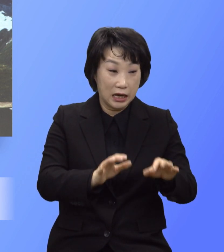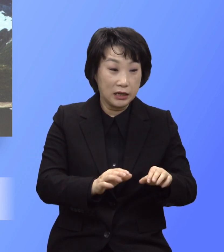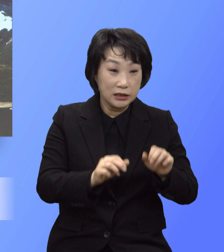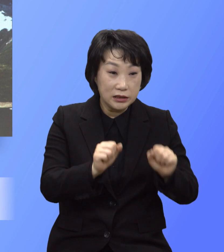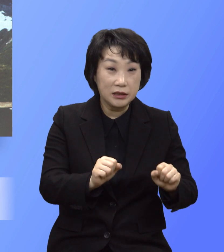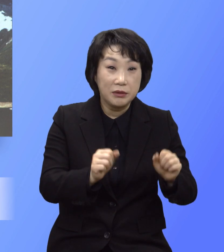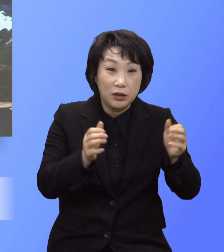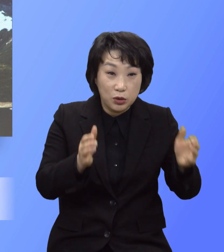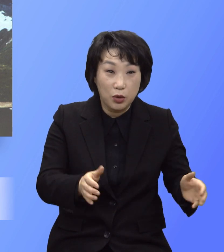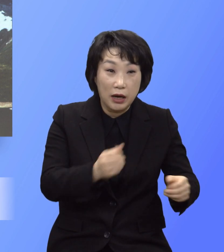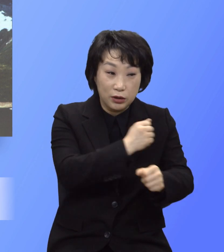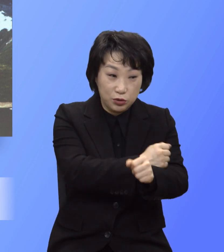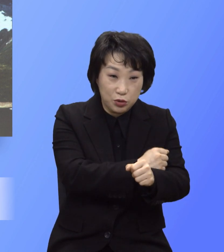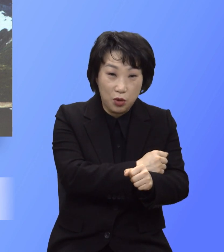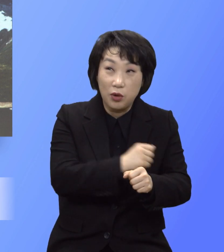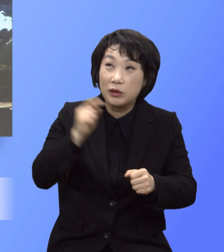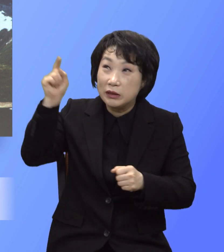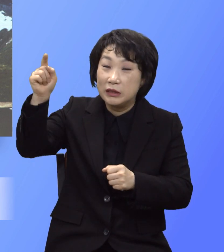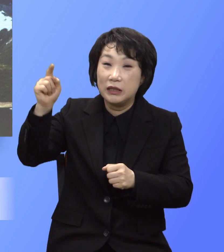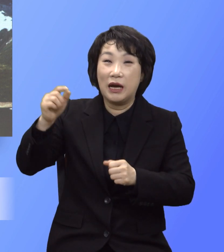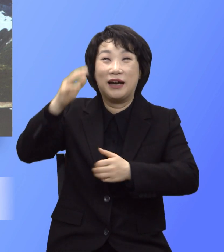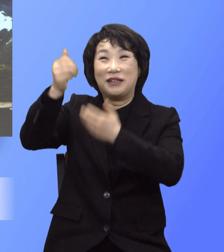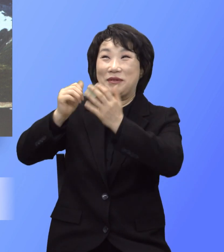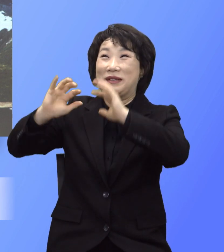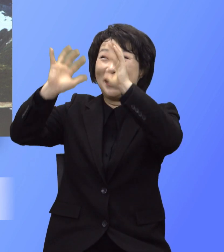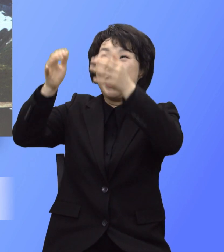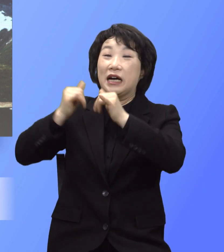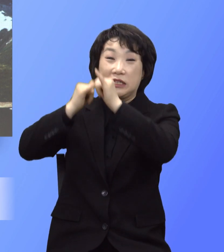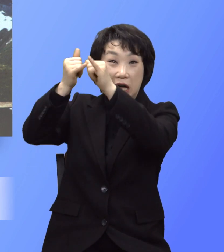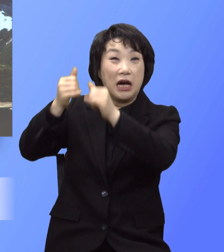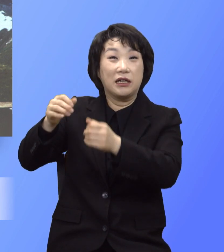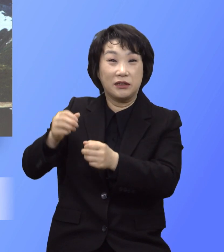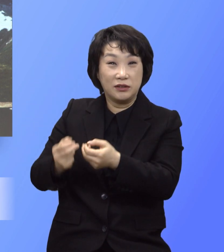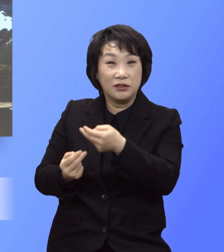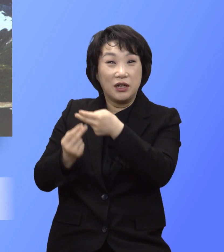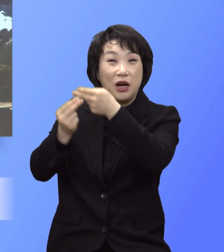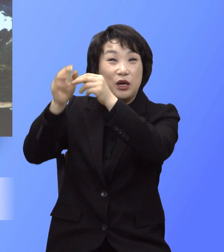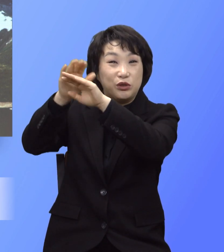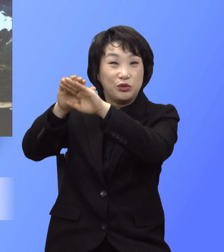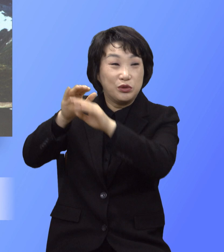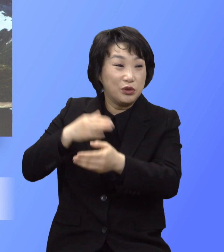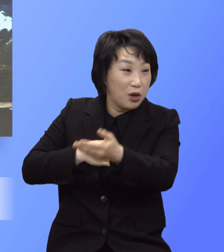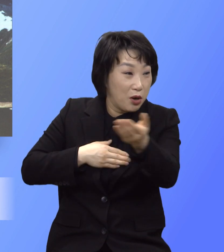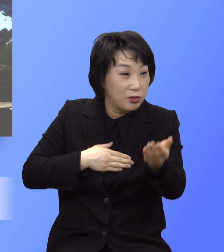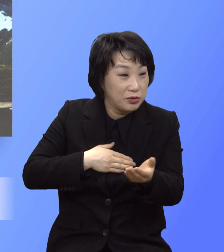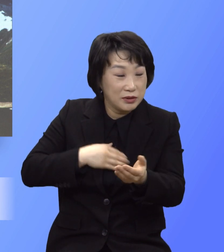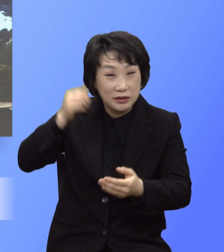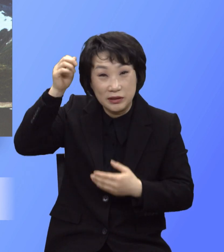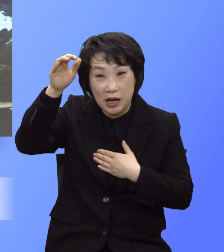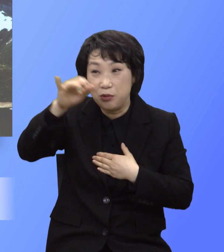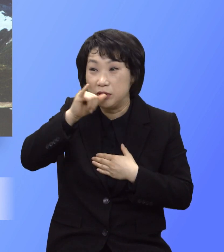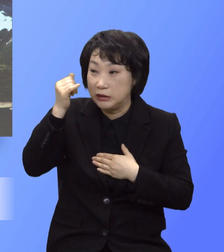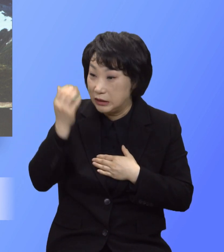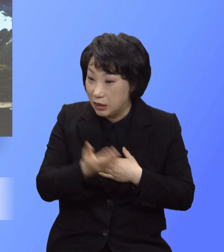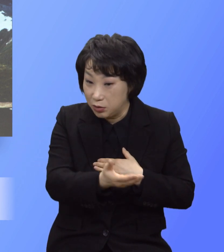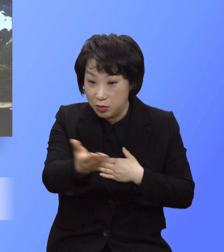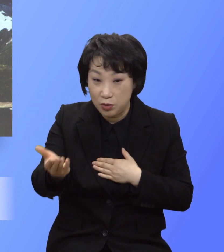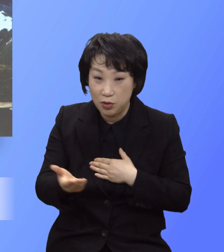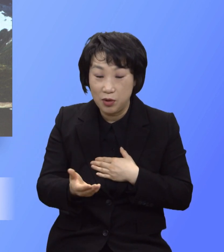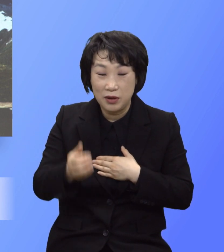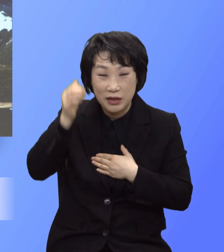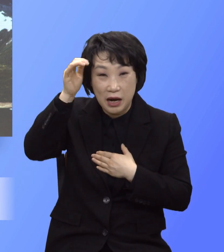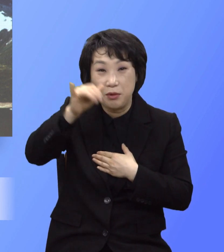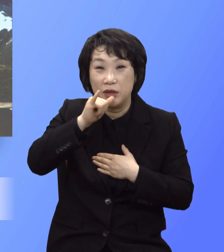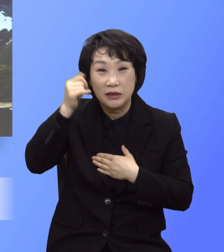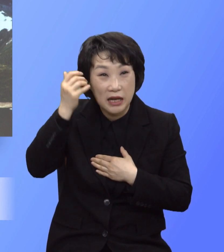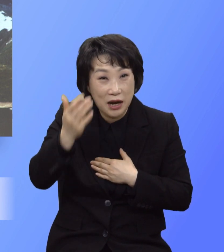통해서 얻어지는 하늘의 상이 얼마나 여러분들은 열망되며